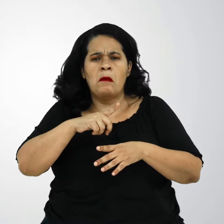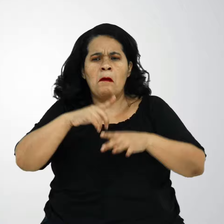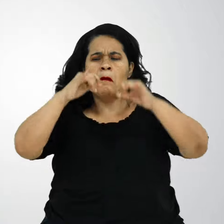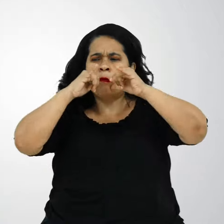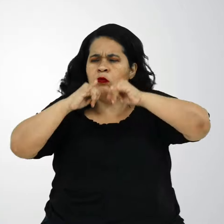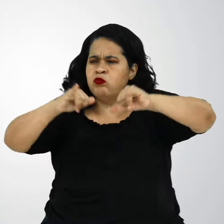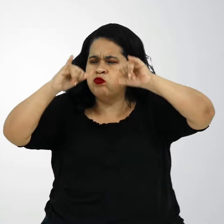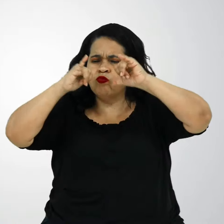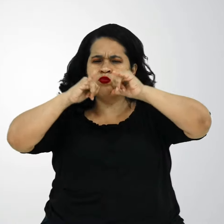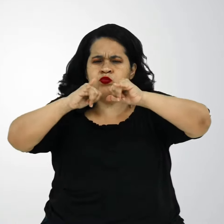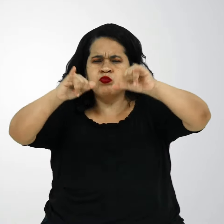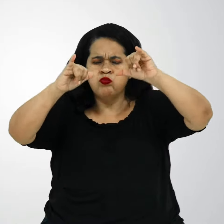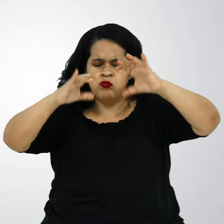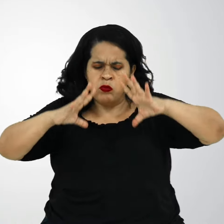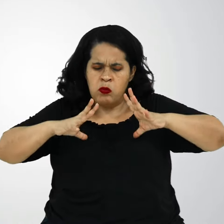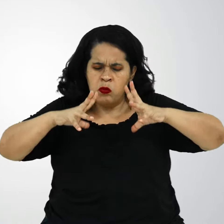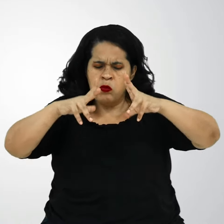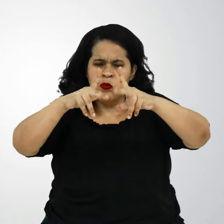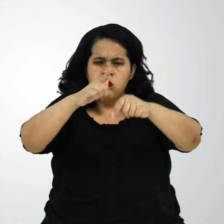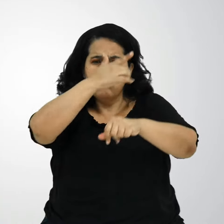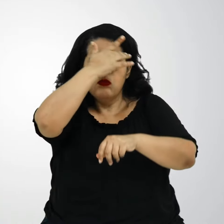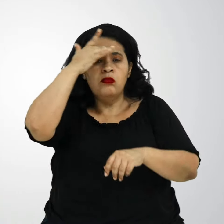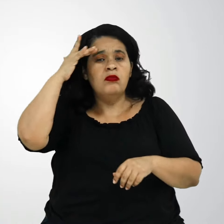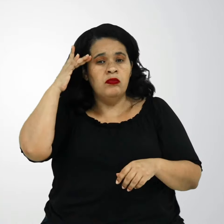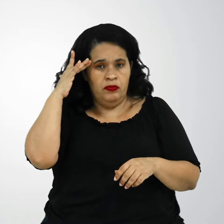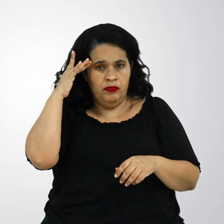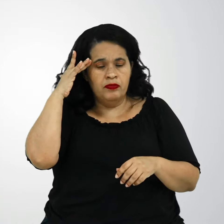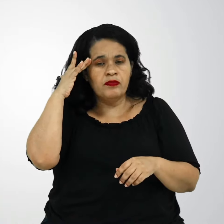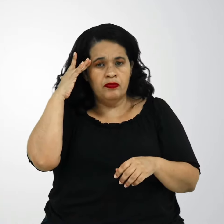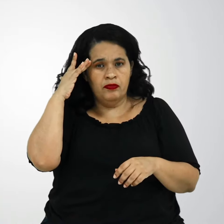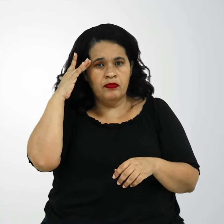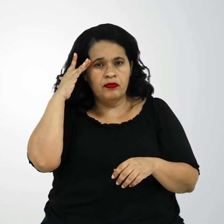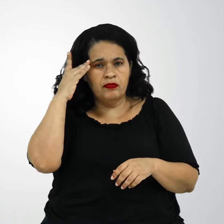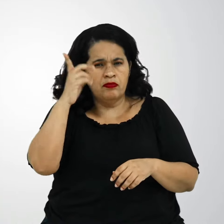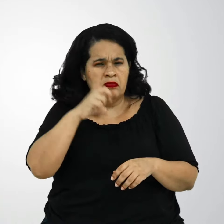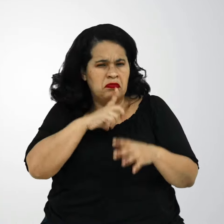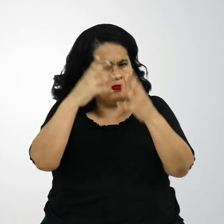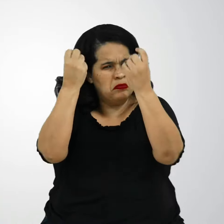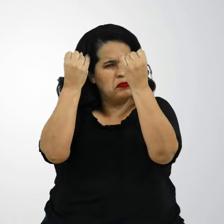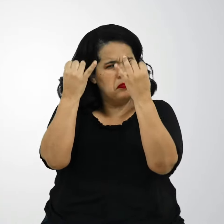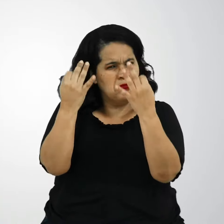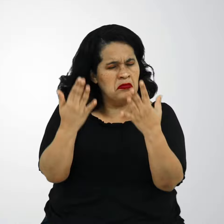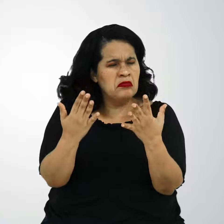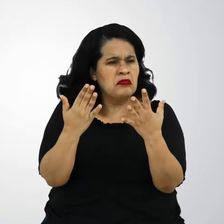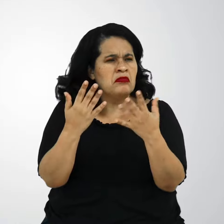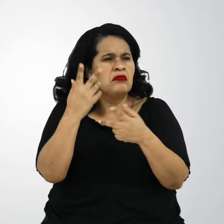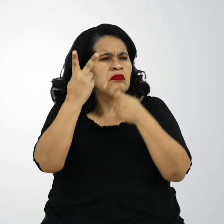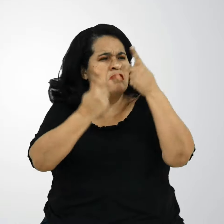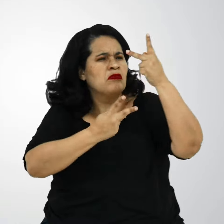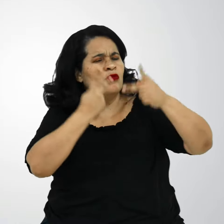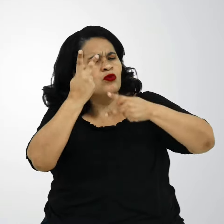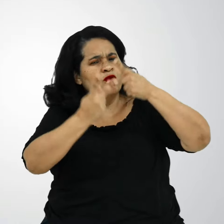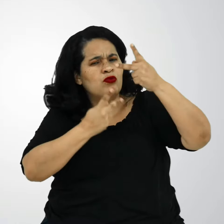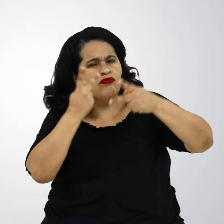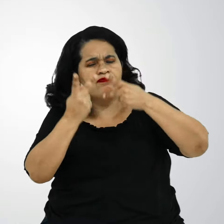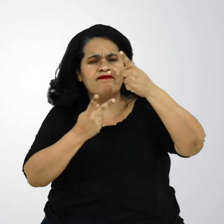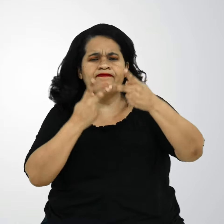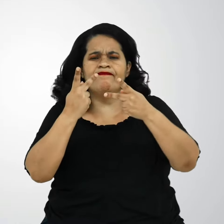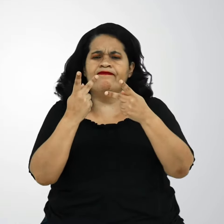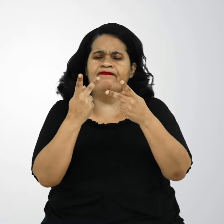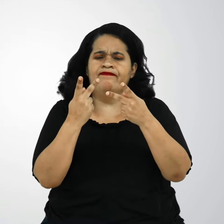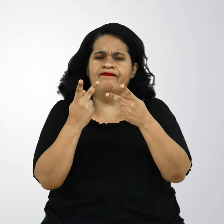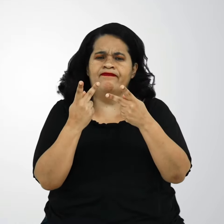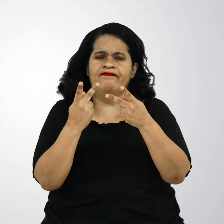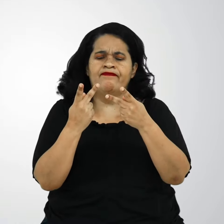os gentios. Começa o tempo dos gentios. Ele tem uma explicação até dizendo que o fato de